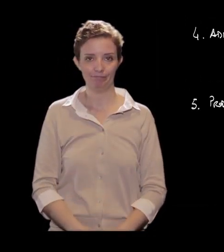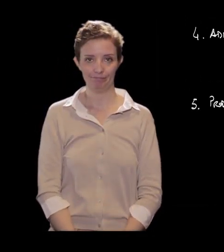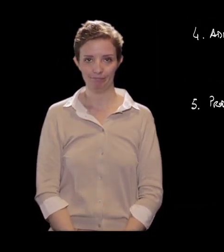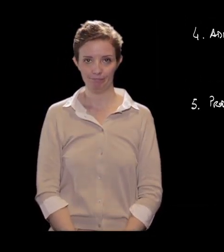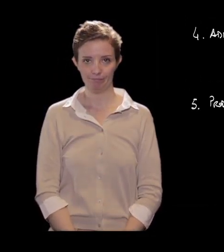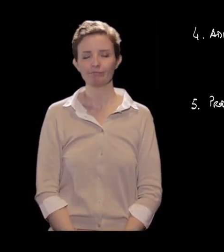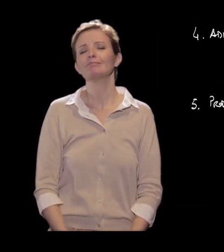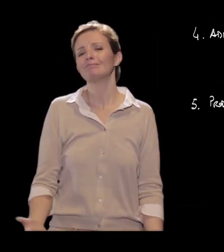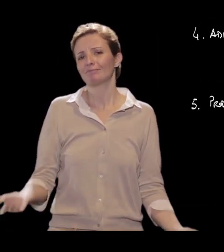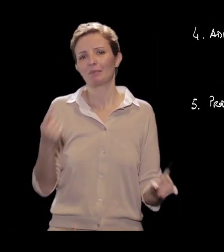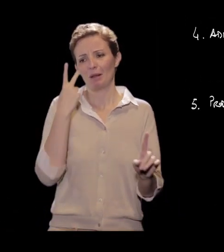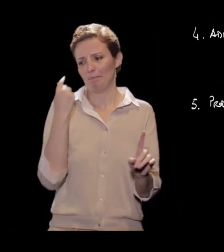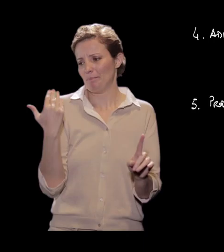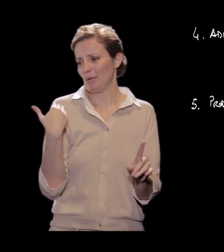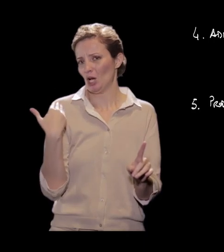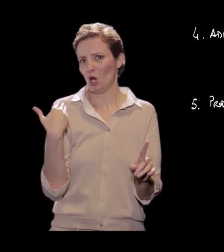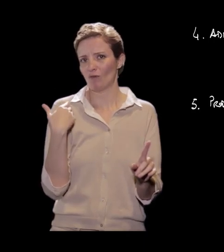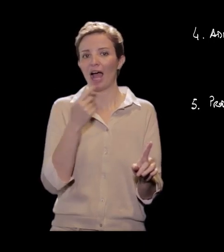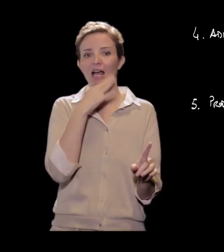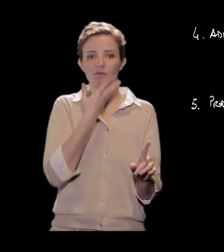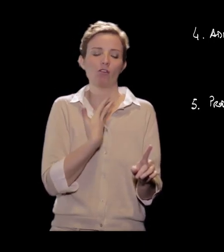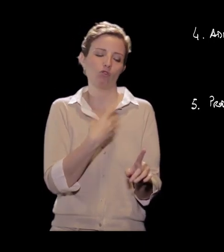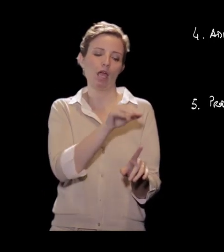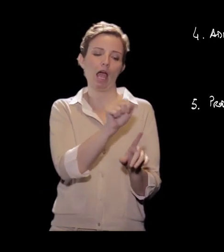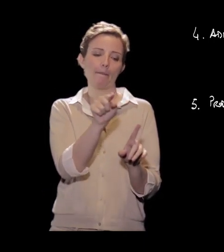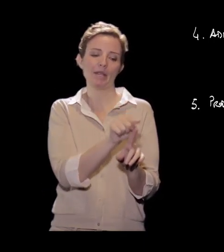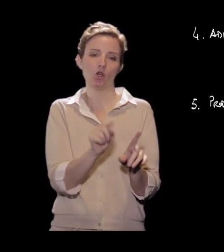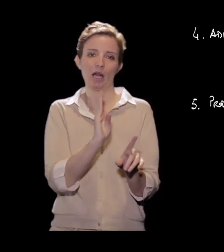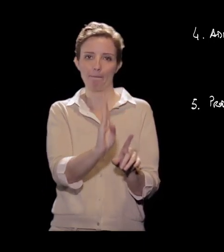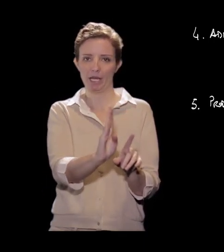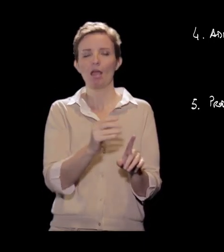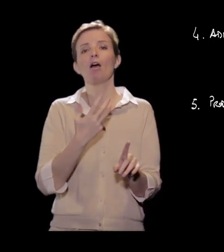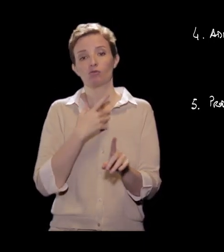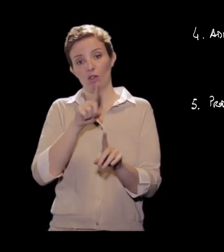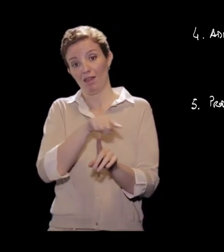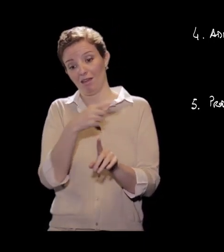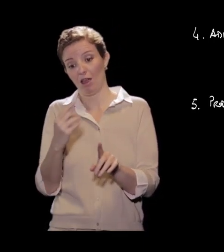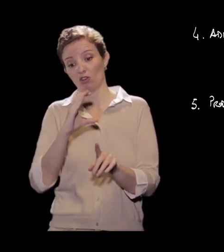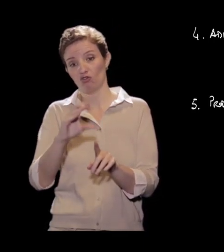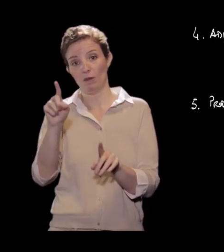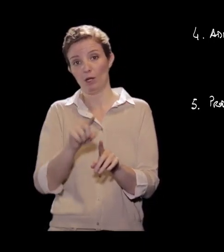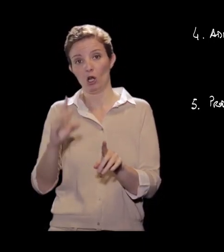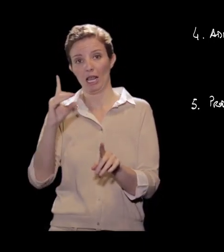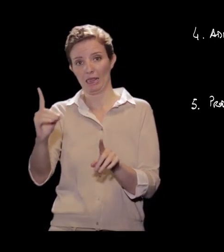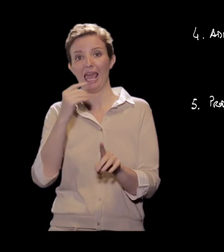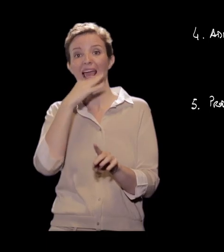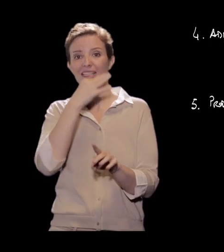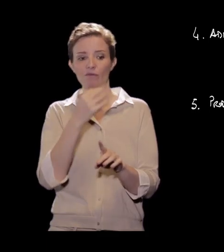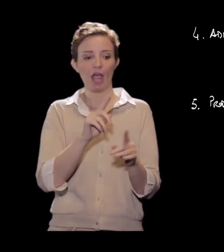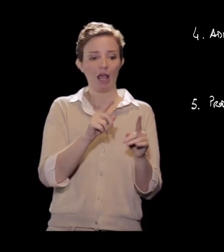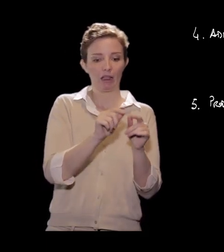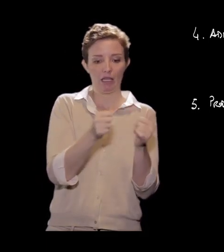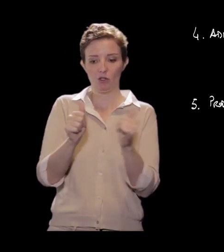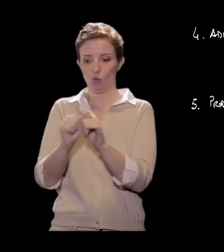come abbiamo visto prima che dobbiamo avere a minore di b abbiamo anche cimino lidi quindi due disuguaglianze dello stesso verso